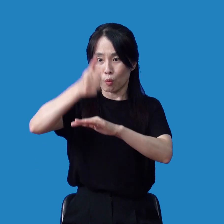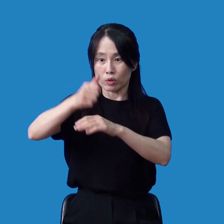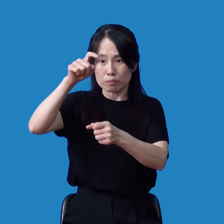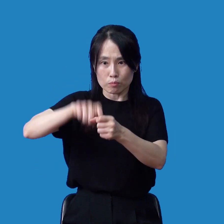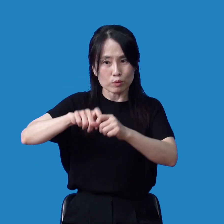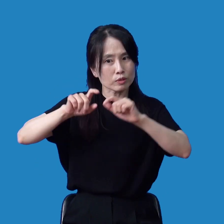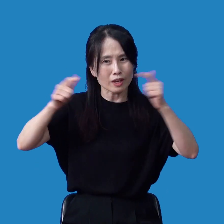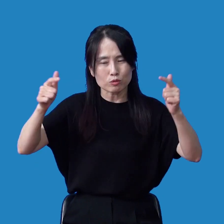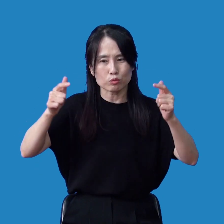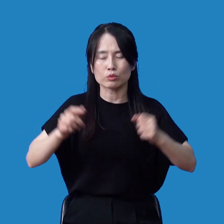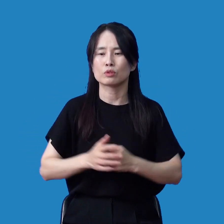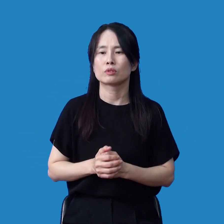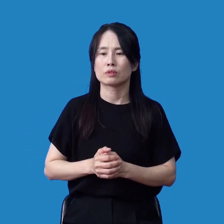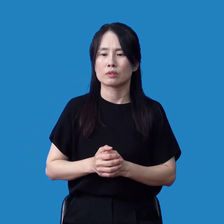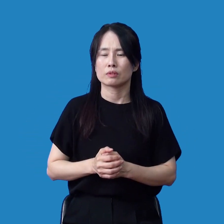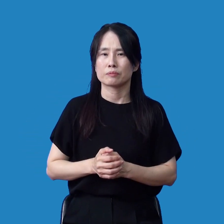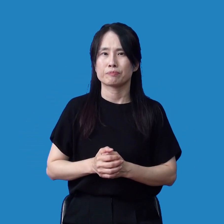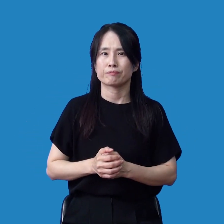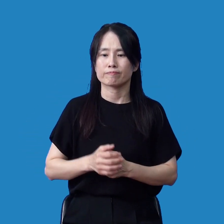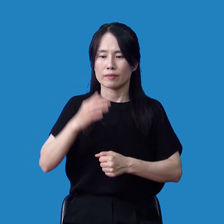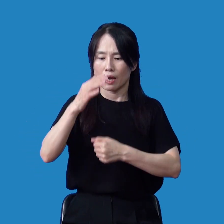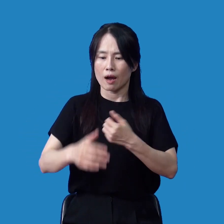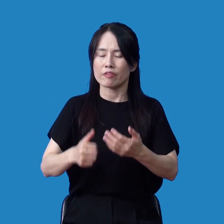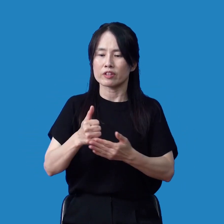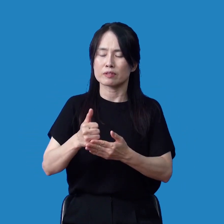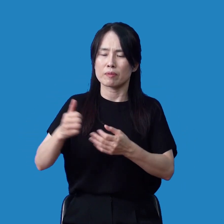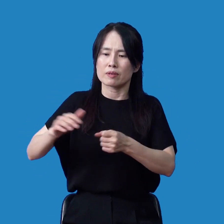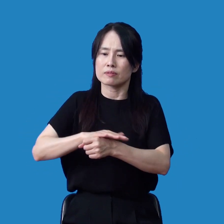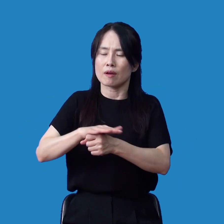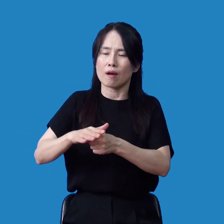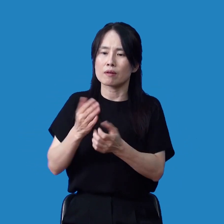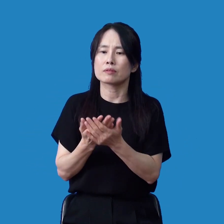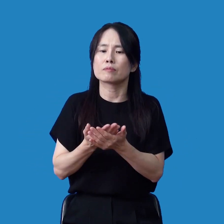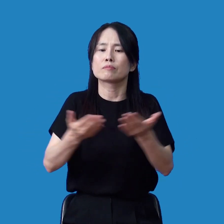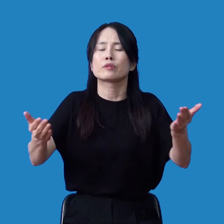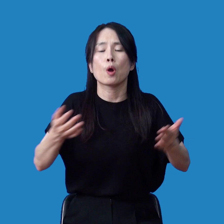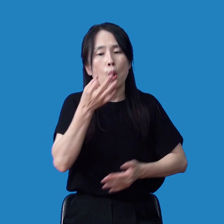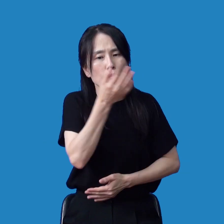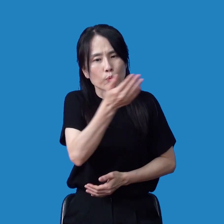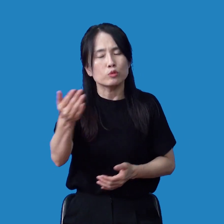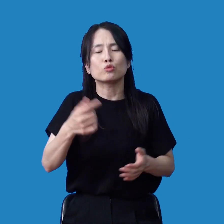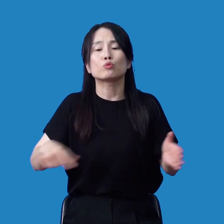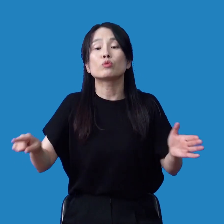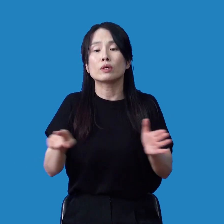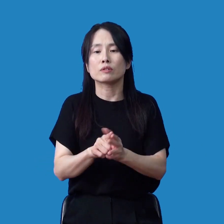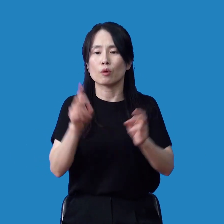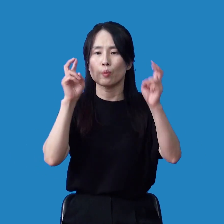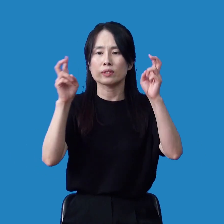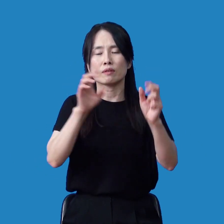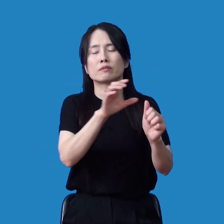아니라 그것은 하나님의 사랑과 공의를 흘려보내기 위한 하나의 방편이었을 뿐입니다.